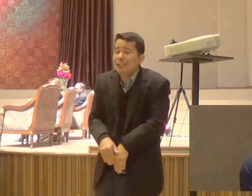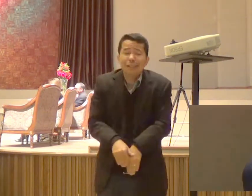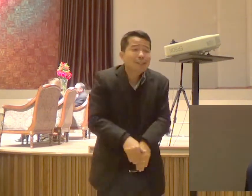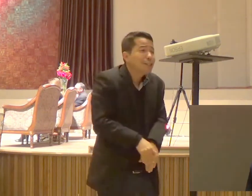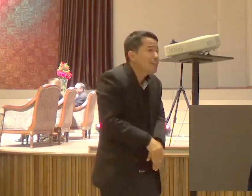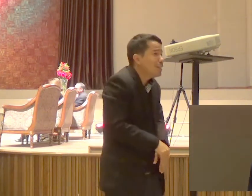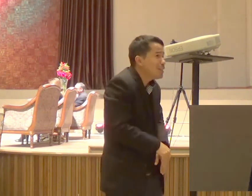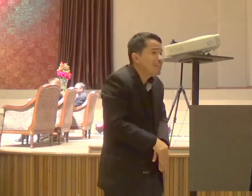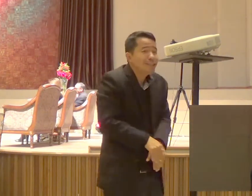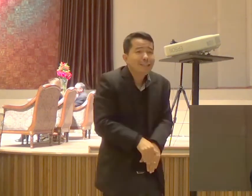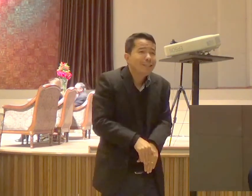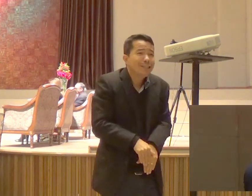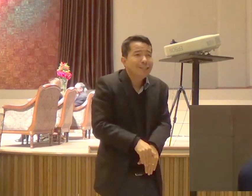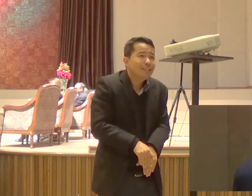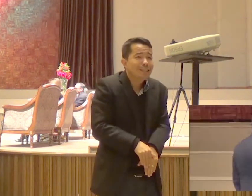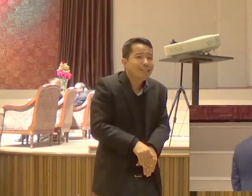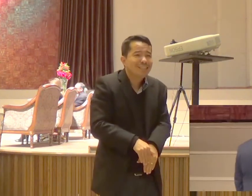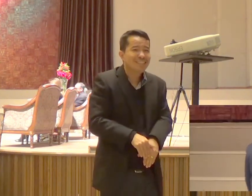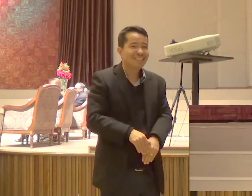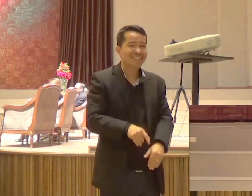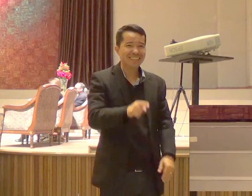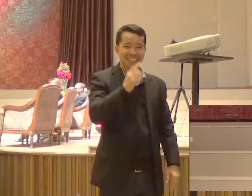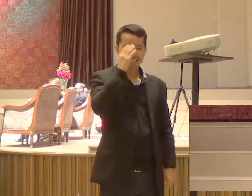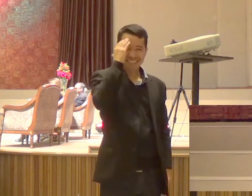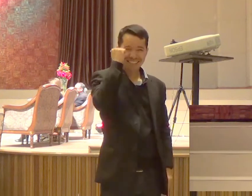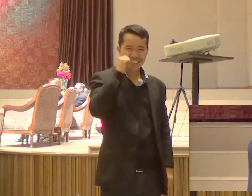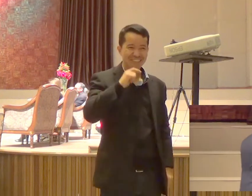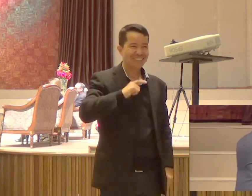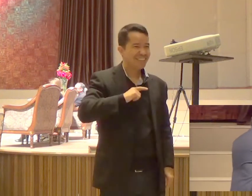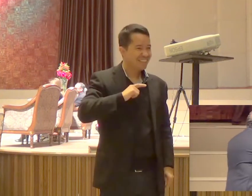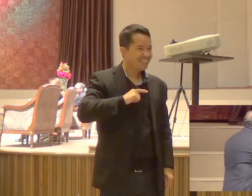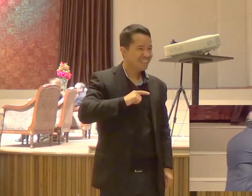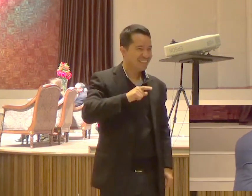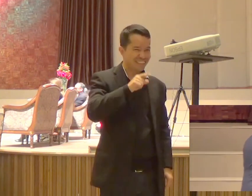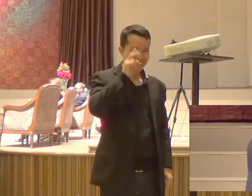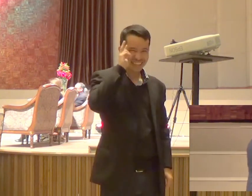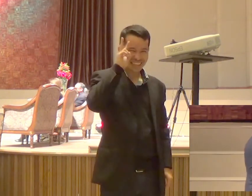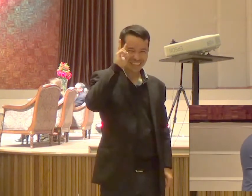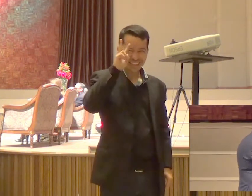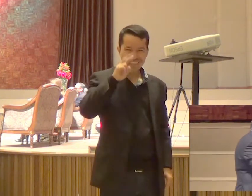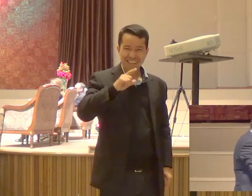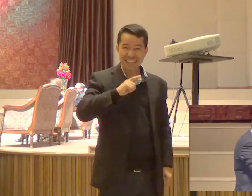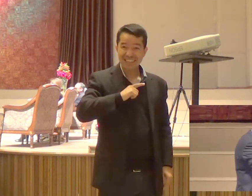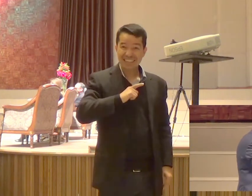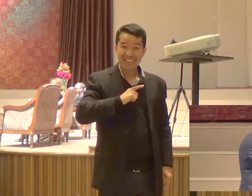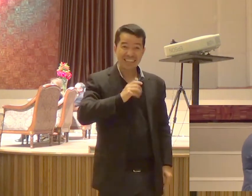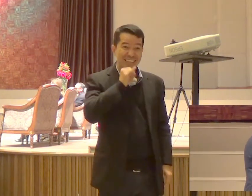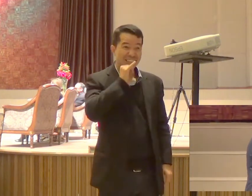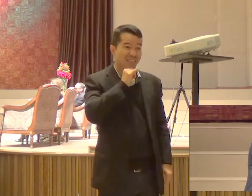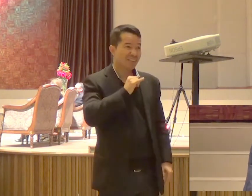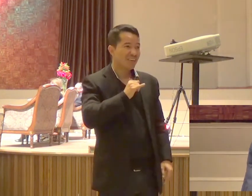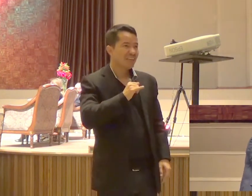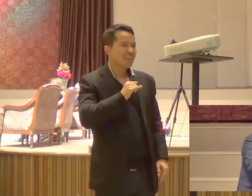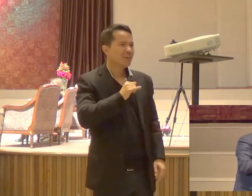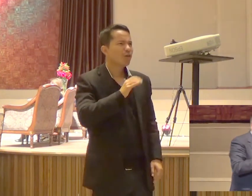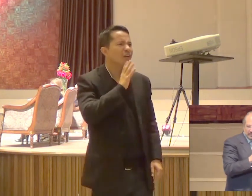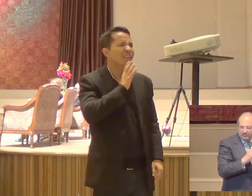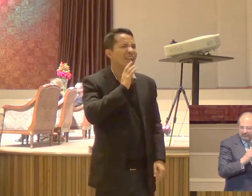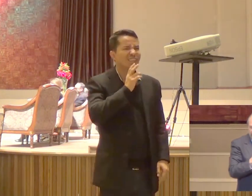Passa alguém Igual aquela fábula Lá do cara Que toca Toca flauta E vem o que? Rato, né? E vem os ratinhos Já